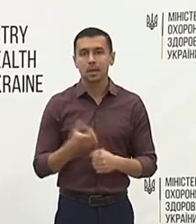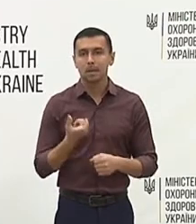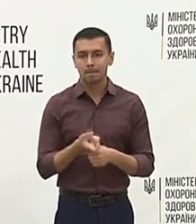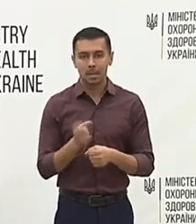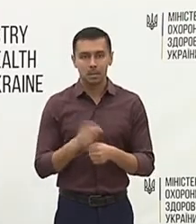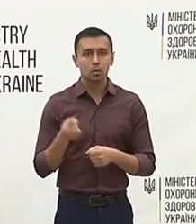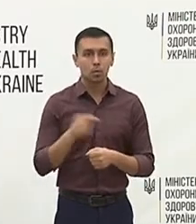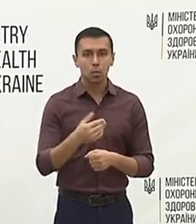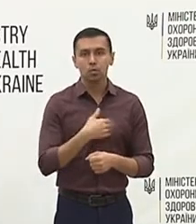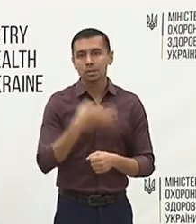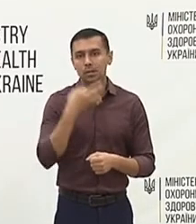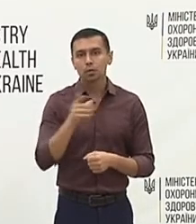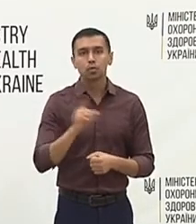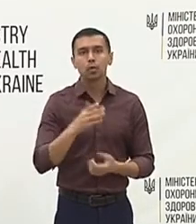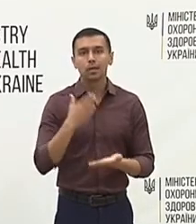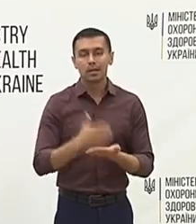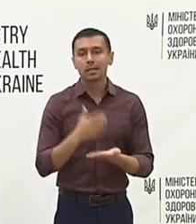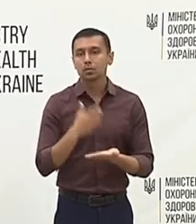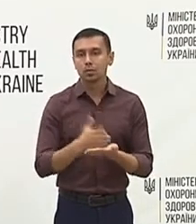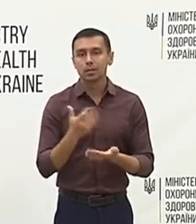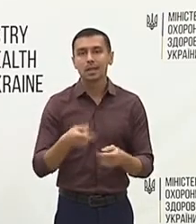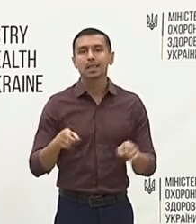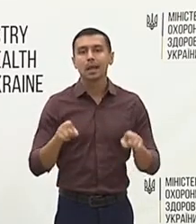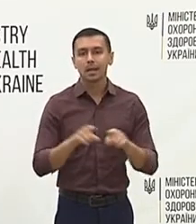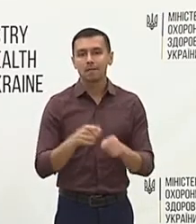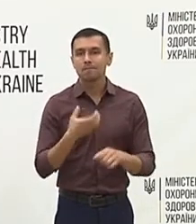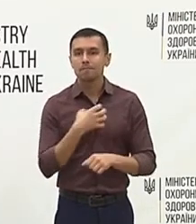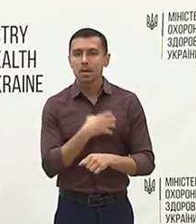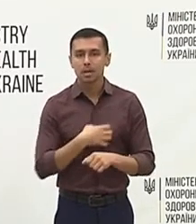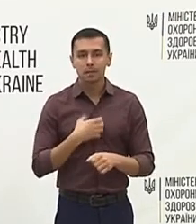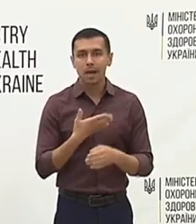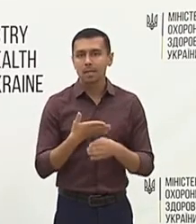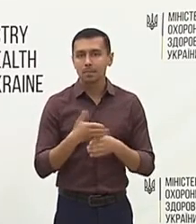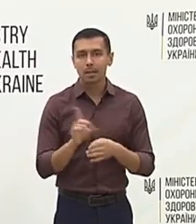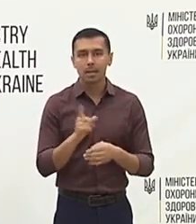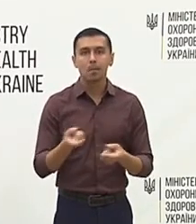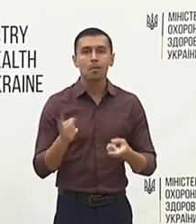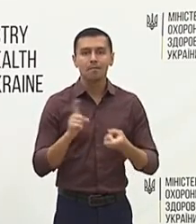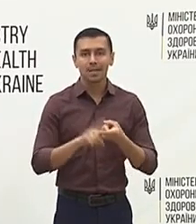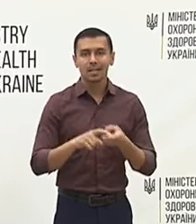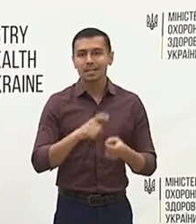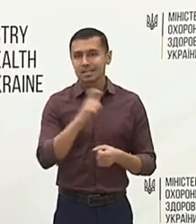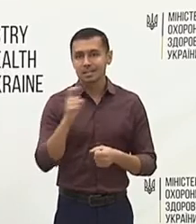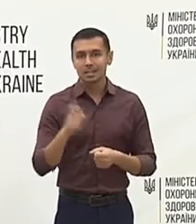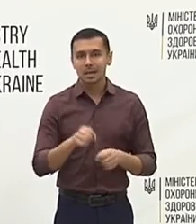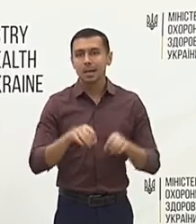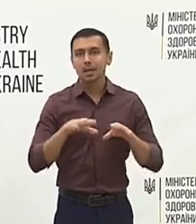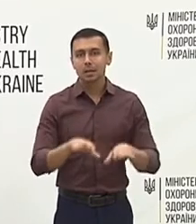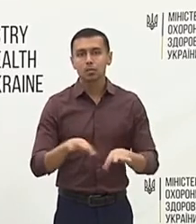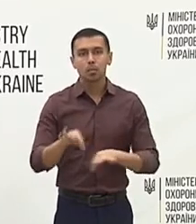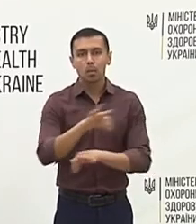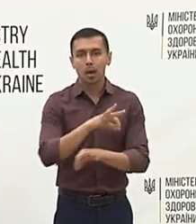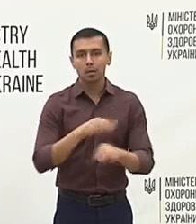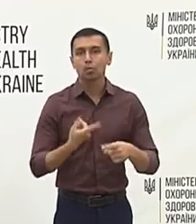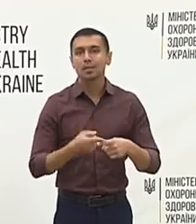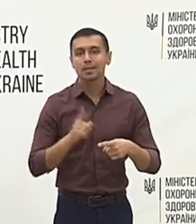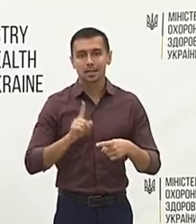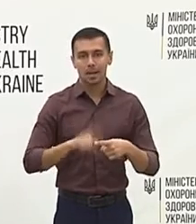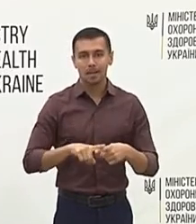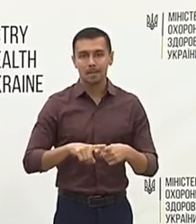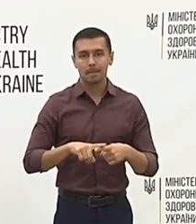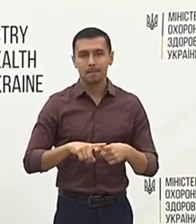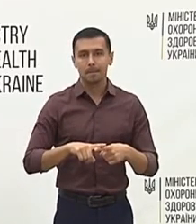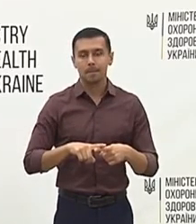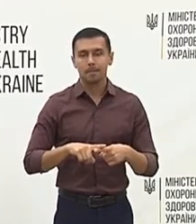Більше того, хочу сказати, що існує ще такий важливий аспект, який пов'язаний з реалізацією проєкту. Це